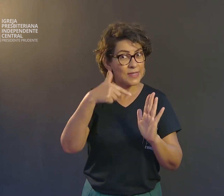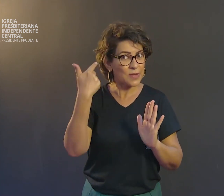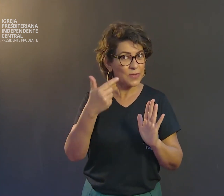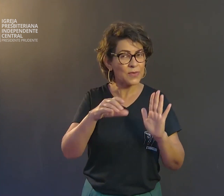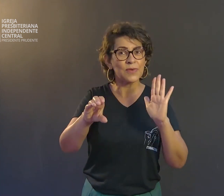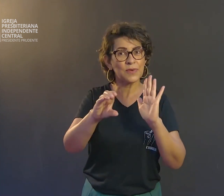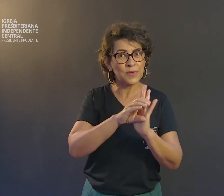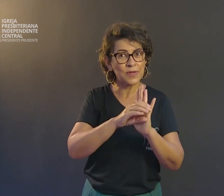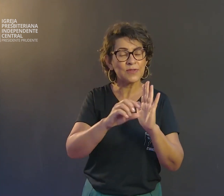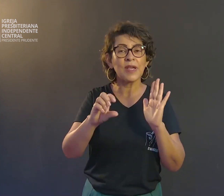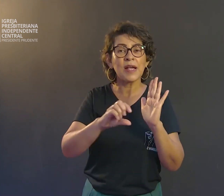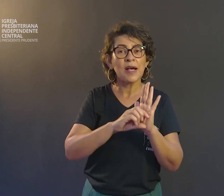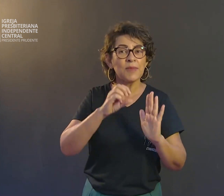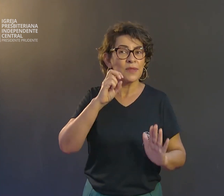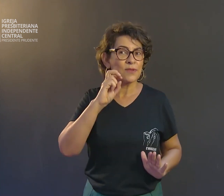capítulo 5, verso 17.